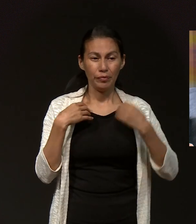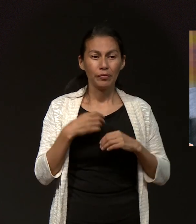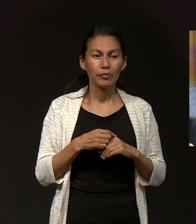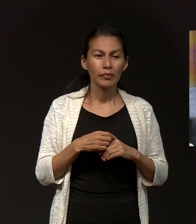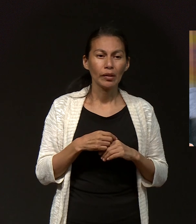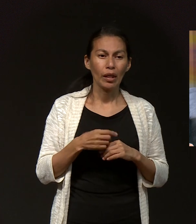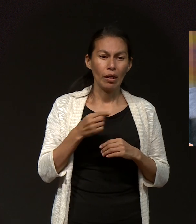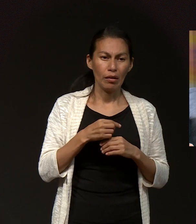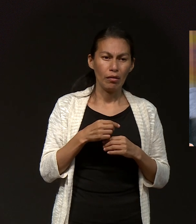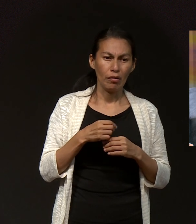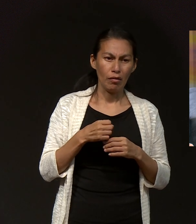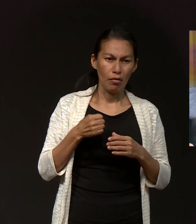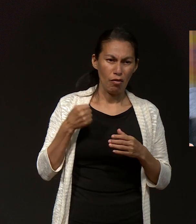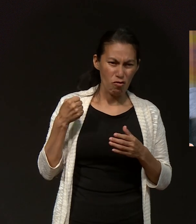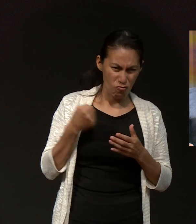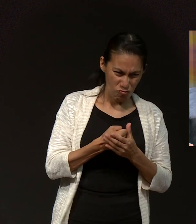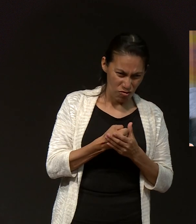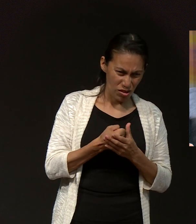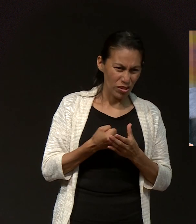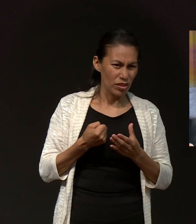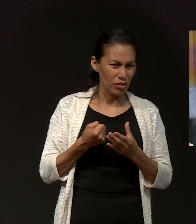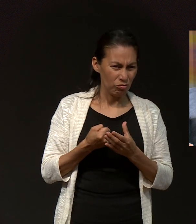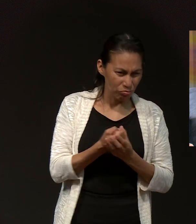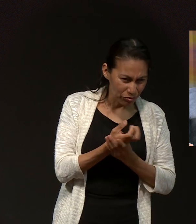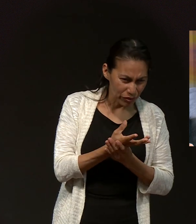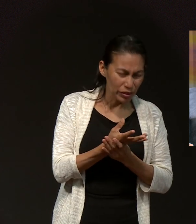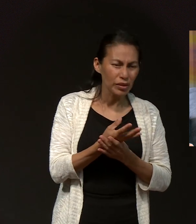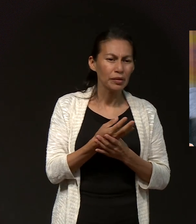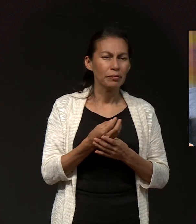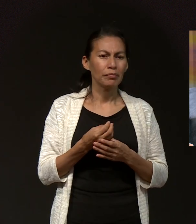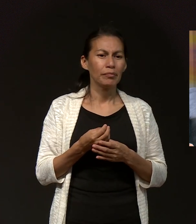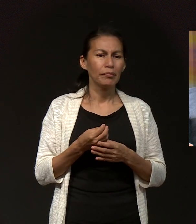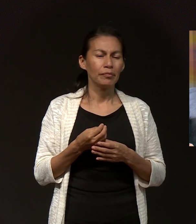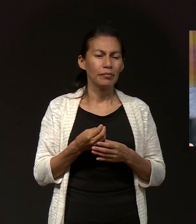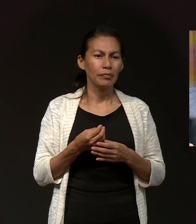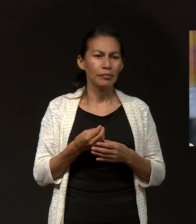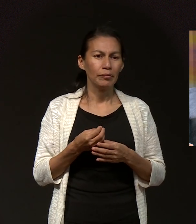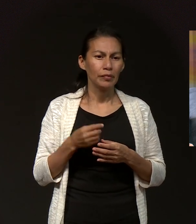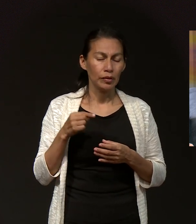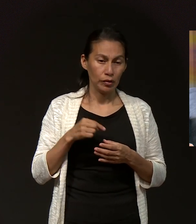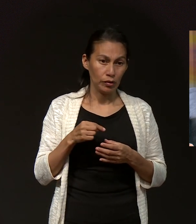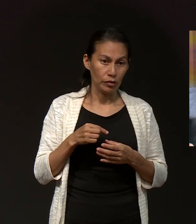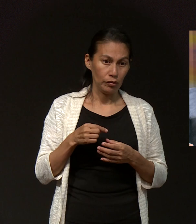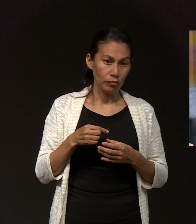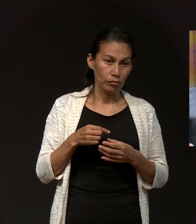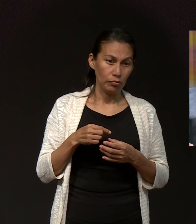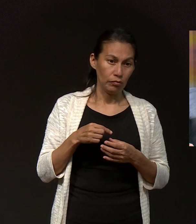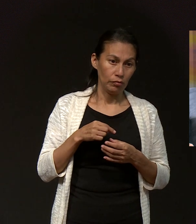es forzar la entrada en una entrada que se supone que no debe entrar nada porque está